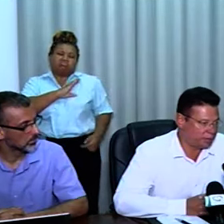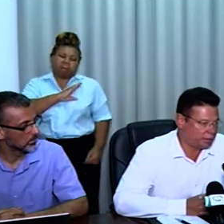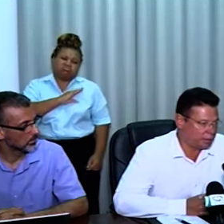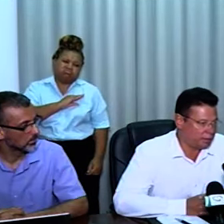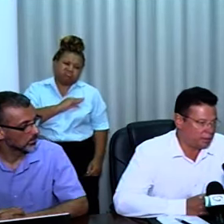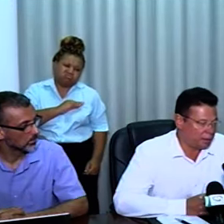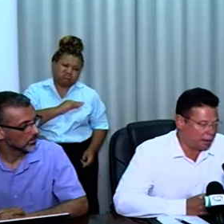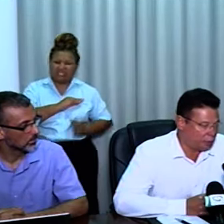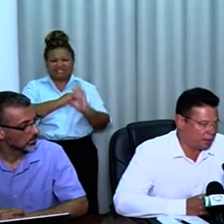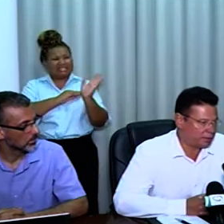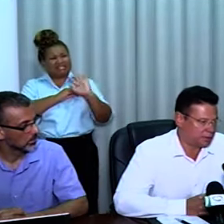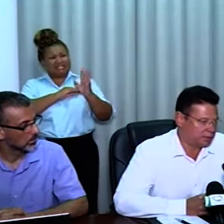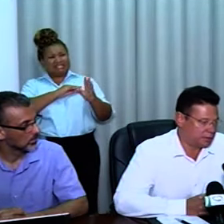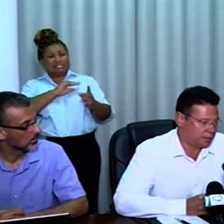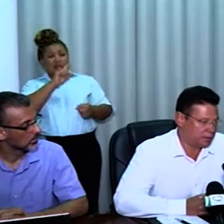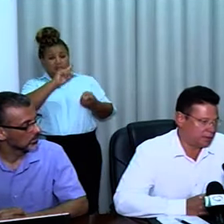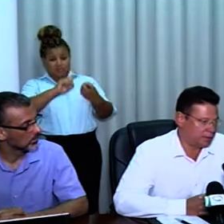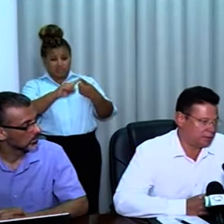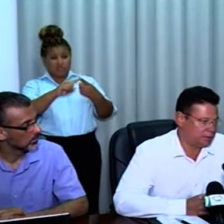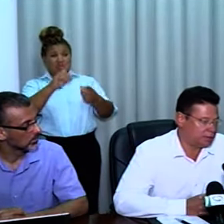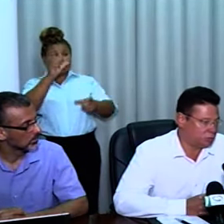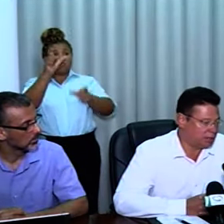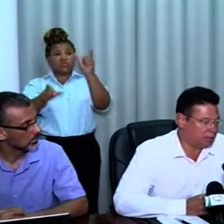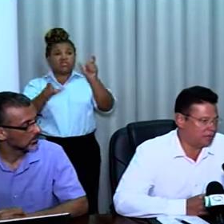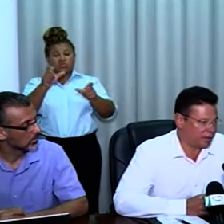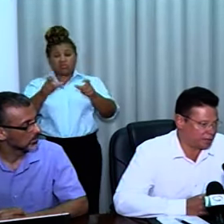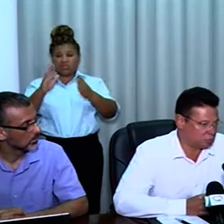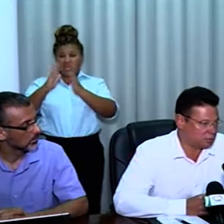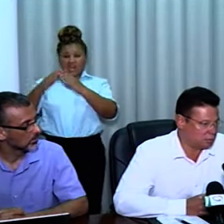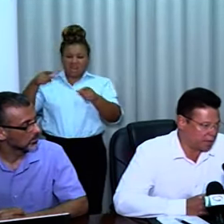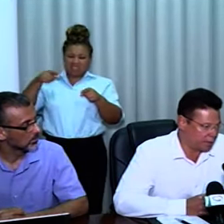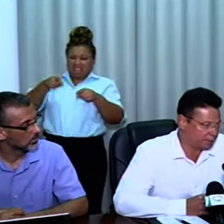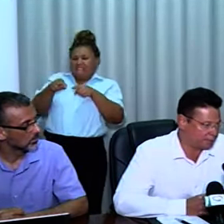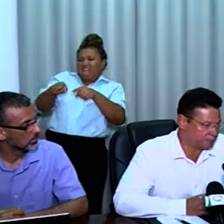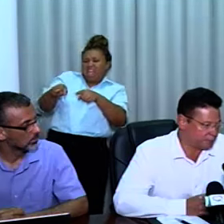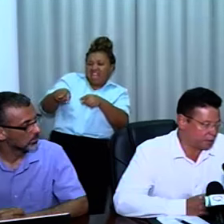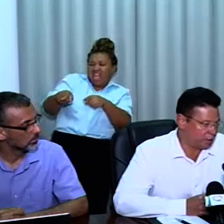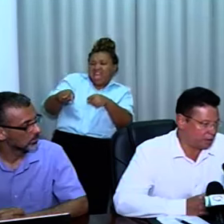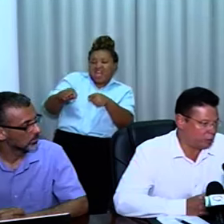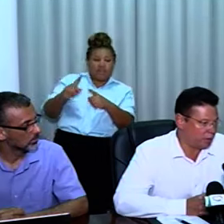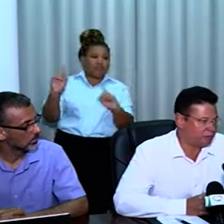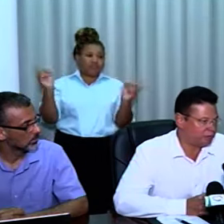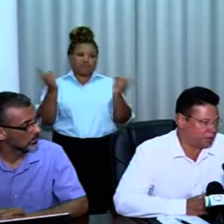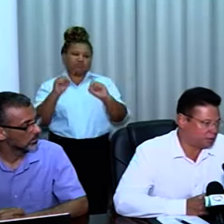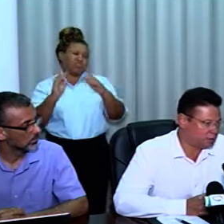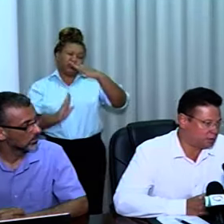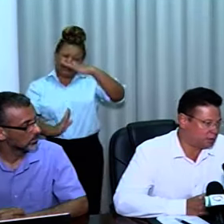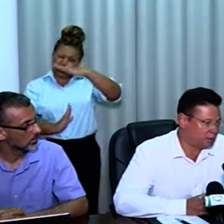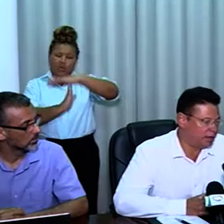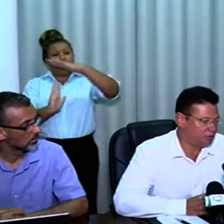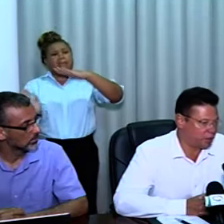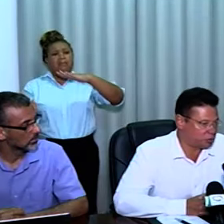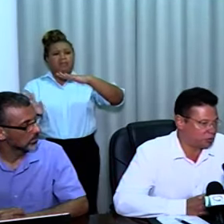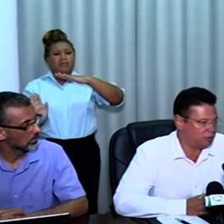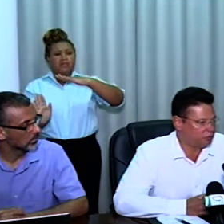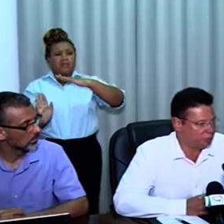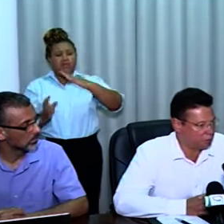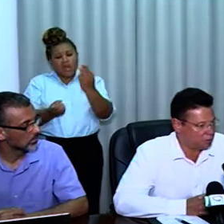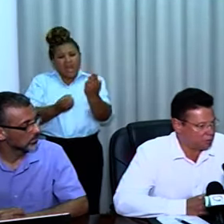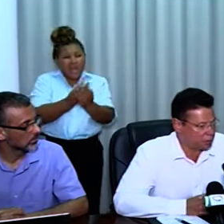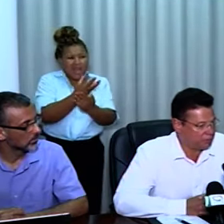plaît, on nous arrête insulté du monde qui peut faire quelque chose de mal. On nous arrête de faire les formations